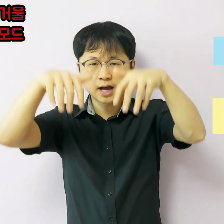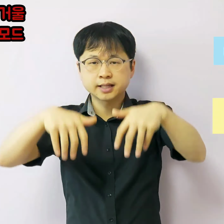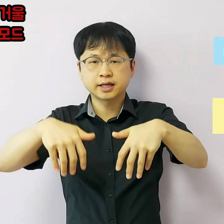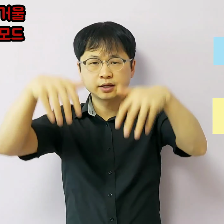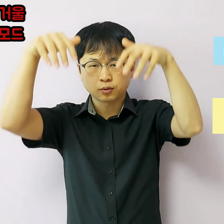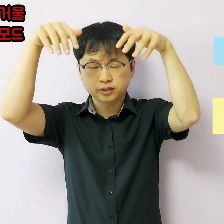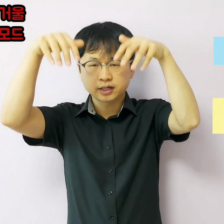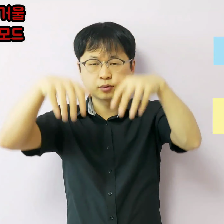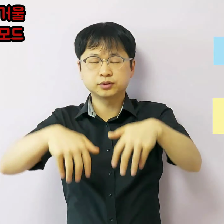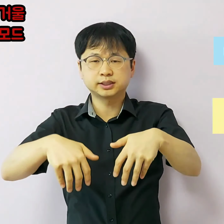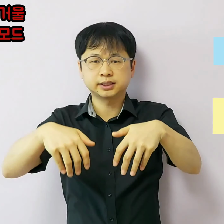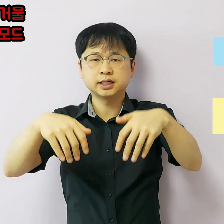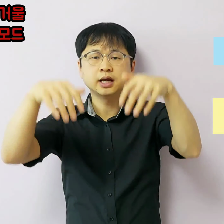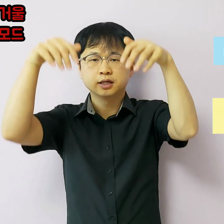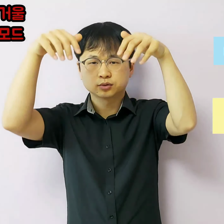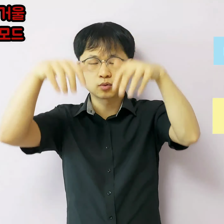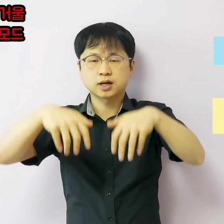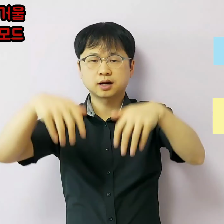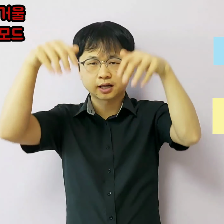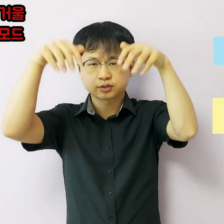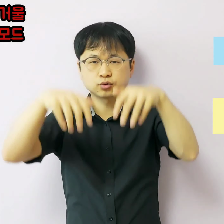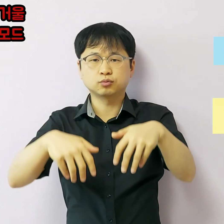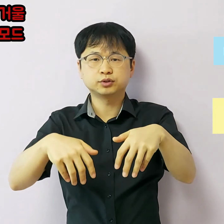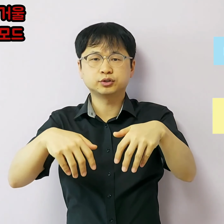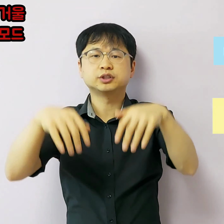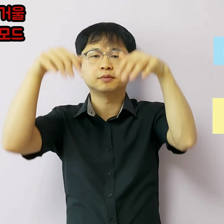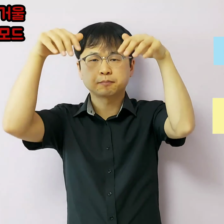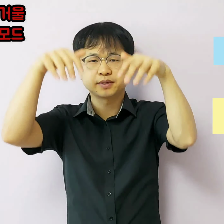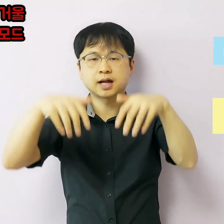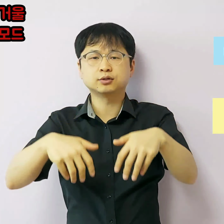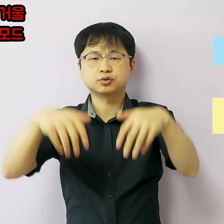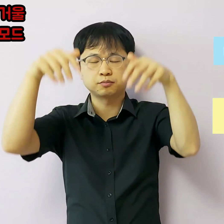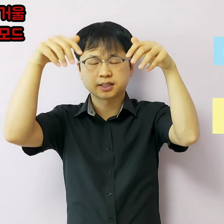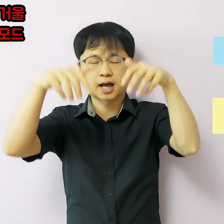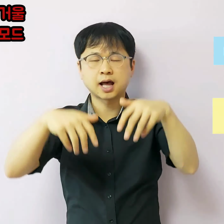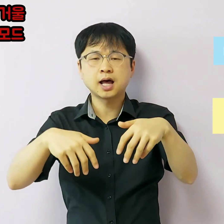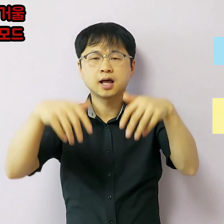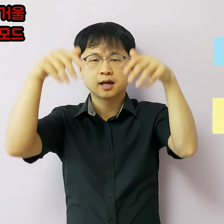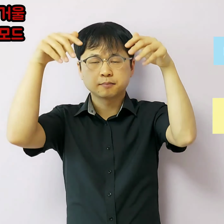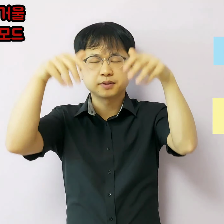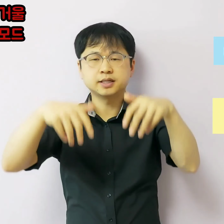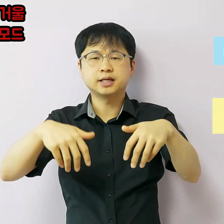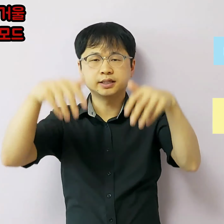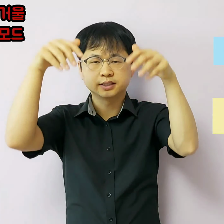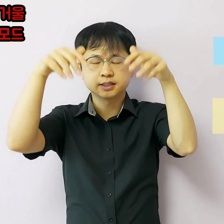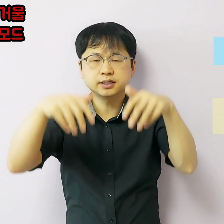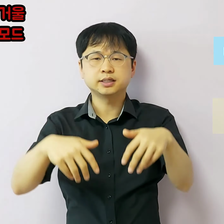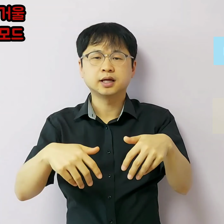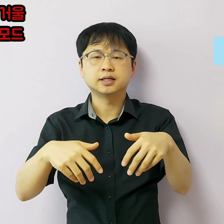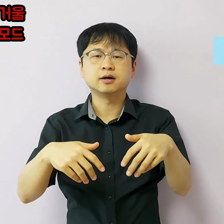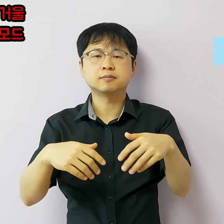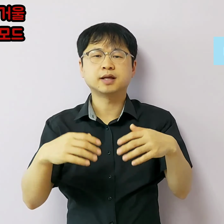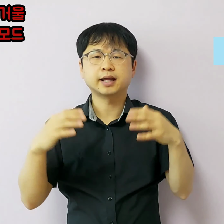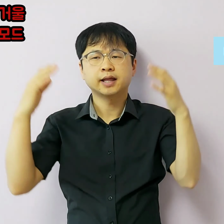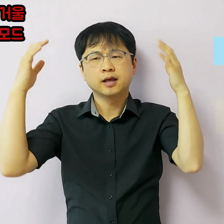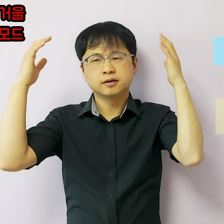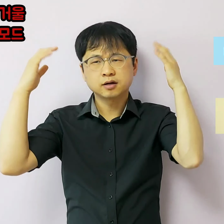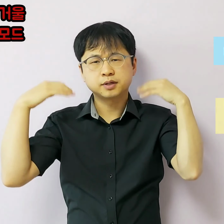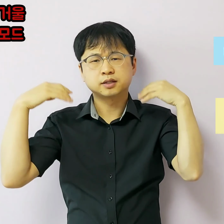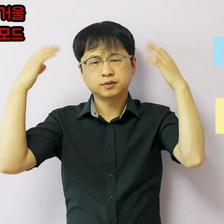비가 내려오듯이 손가락을 아래쪽으로 움직여 주시면 비라는 수어입니다. 비 내리는 여름날에 여름엔